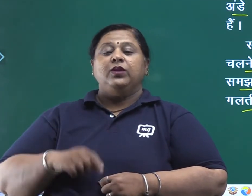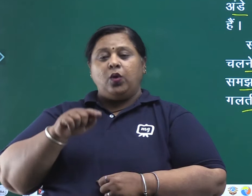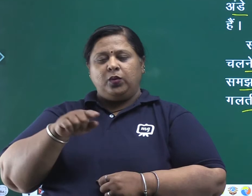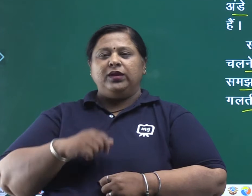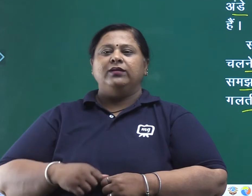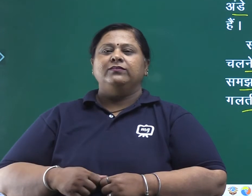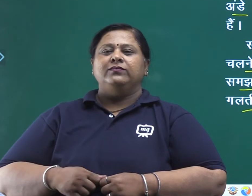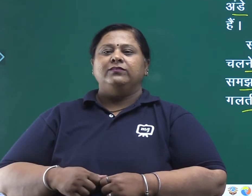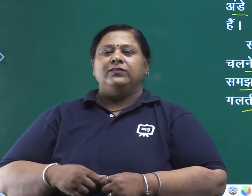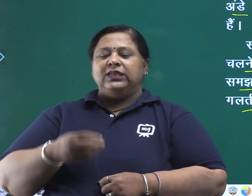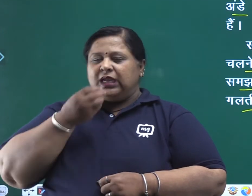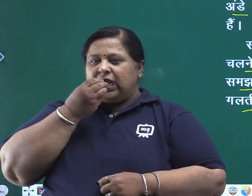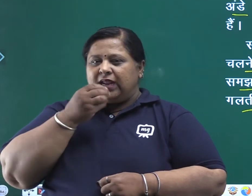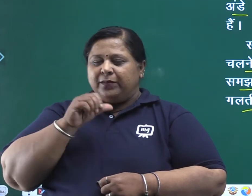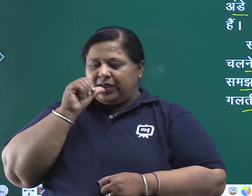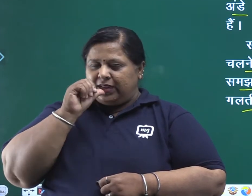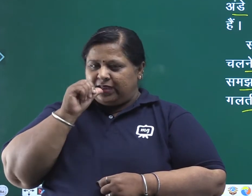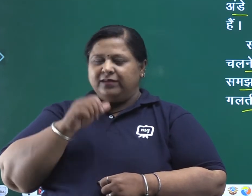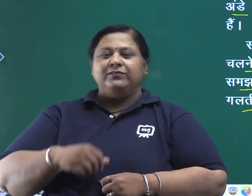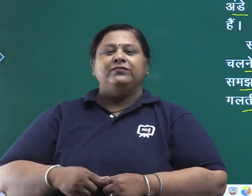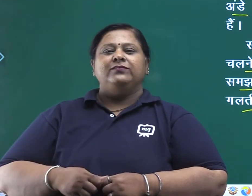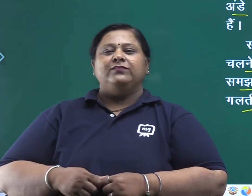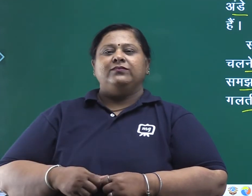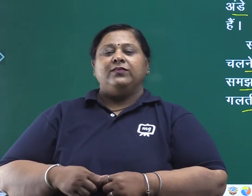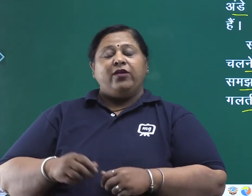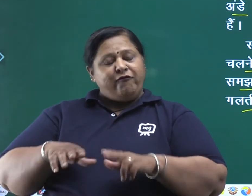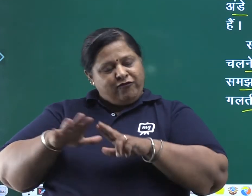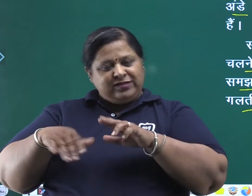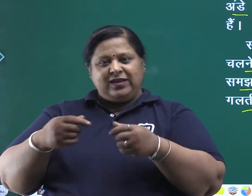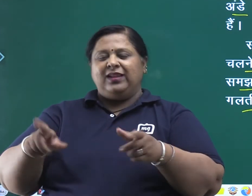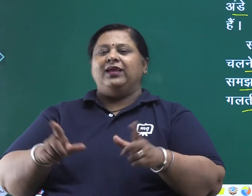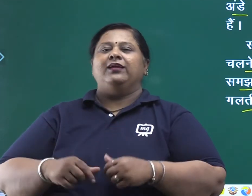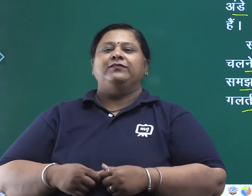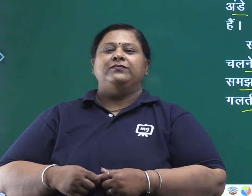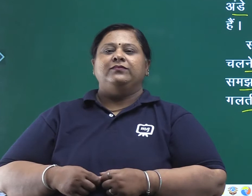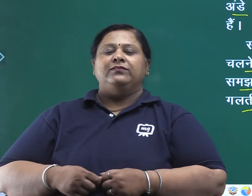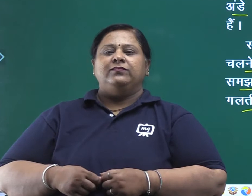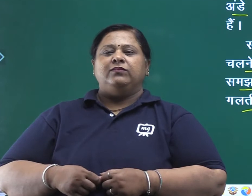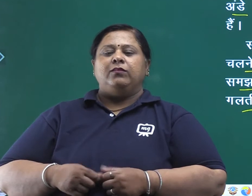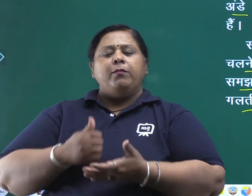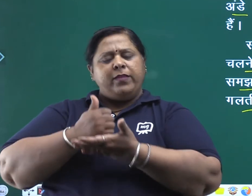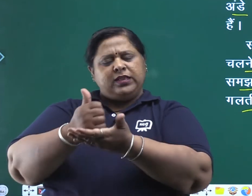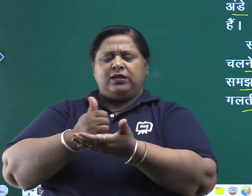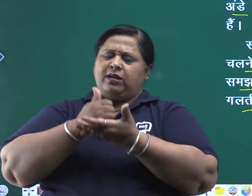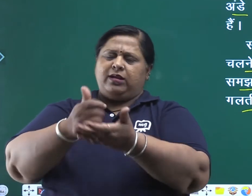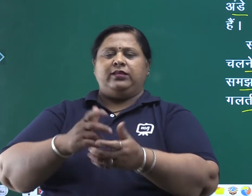उनके खाने पीने की व्यवस्था के लिए मदद कर रहे